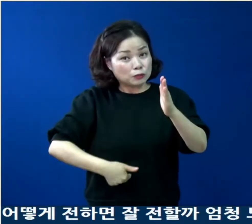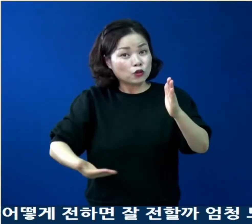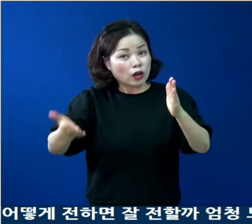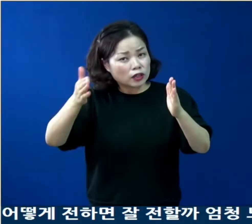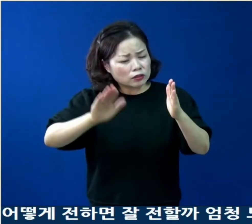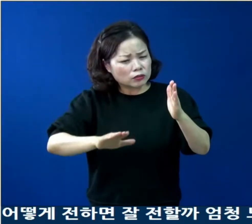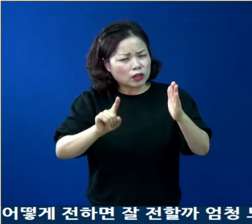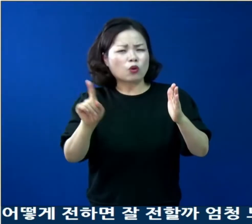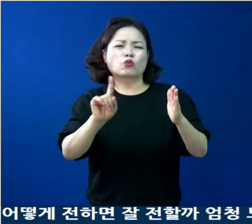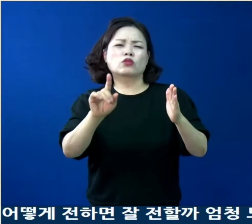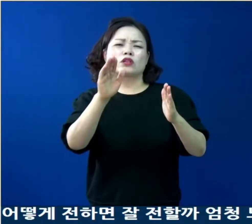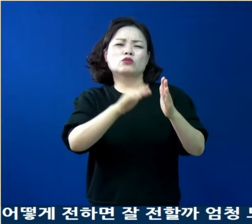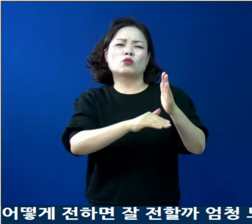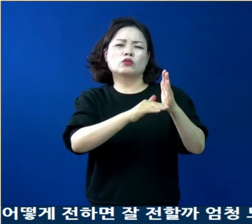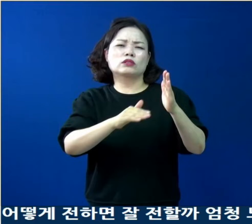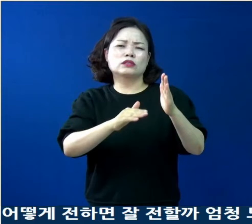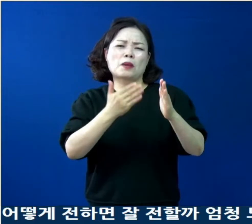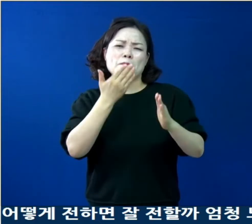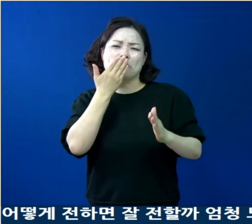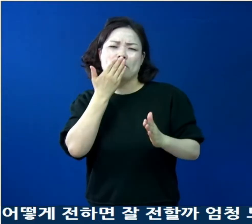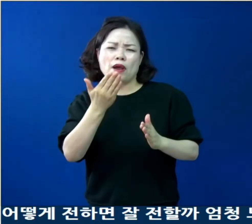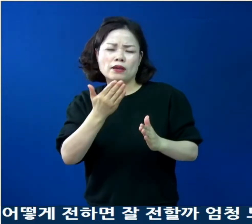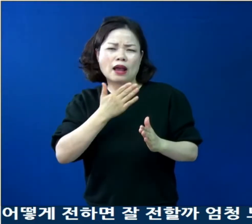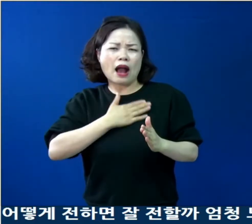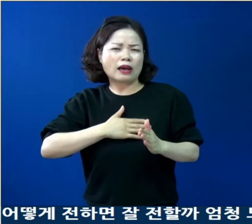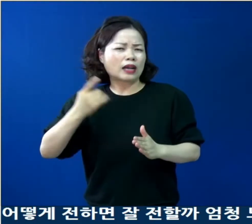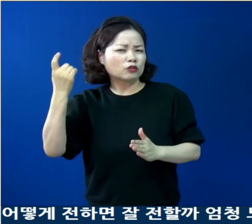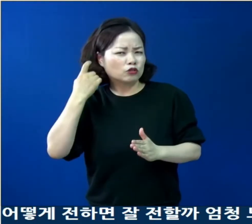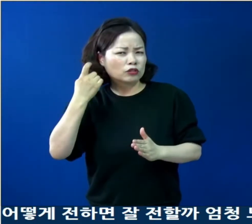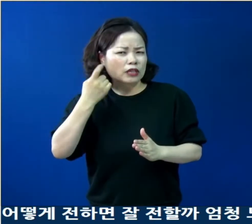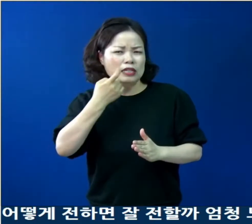어떻게 성도님들에게 가능한